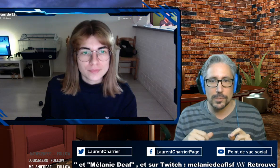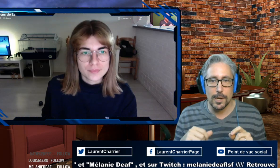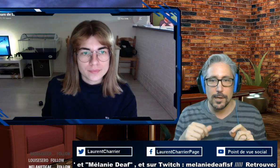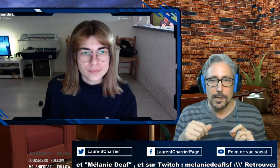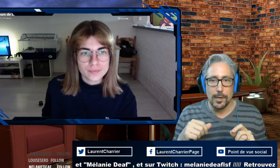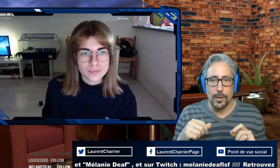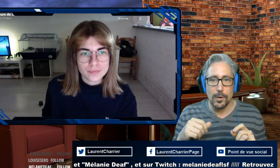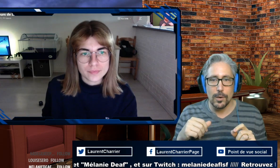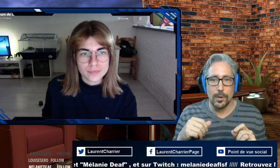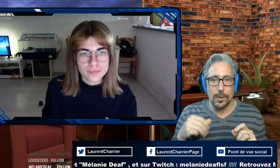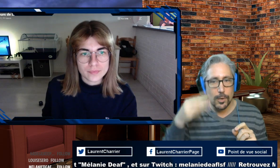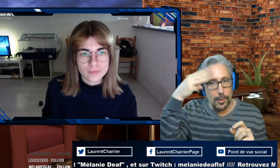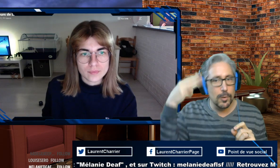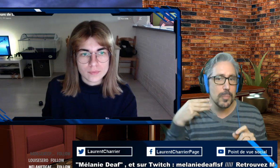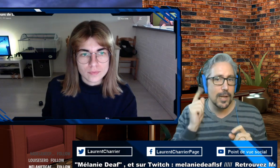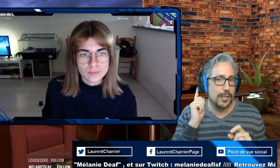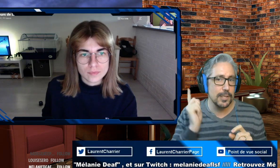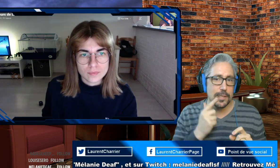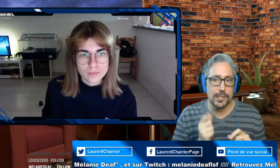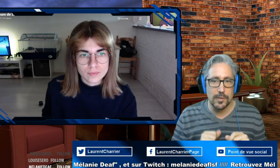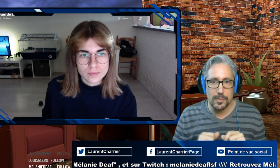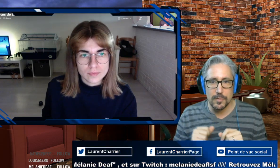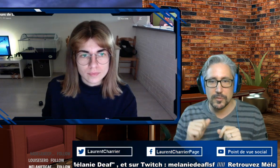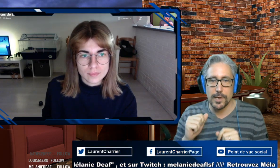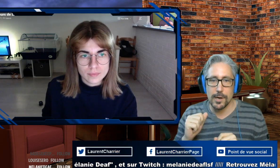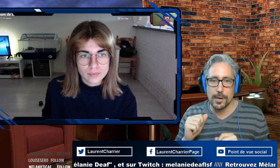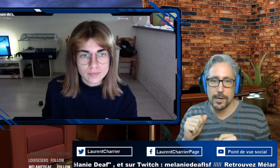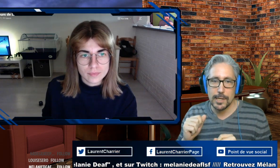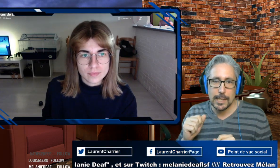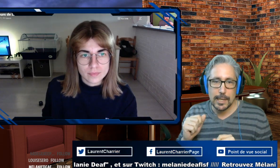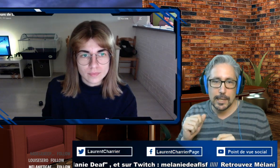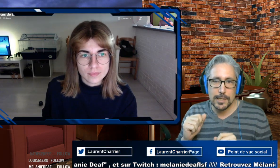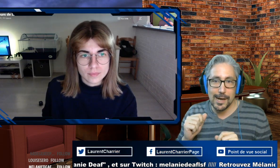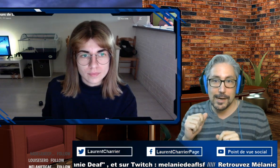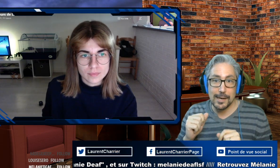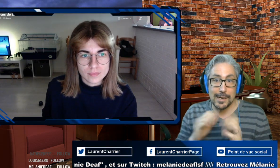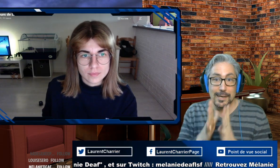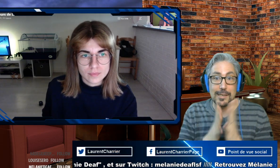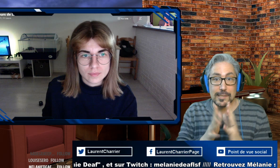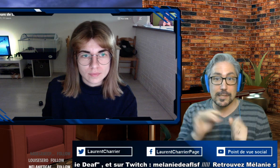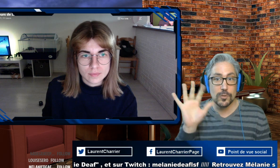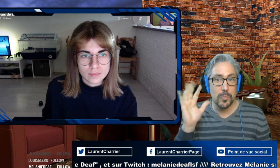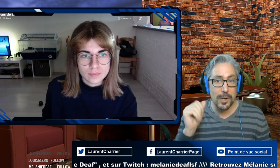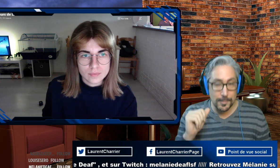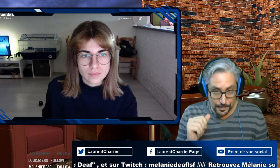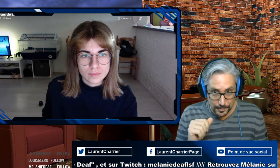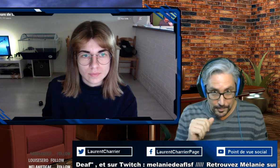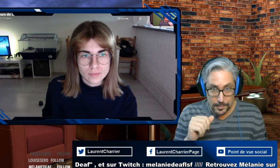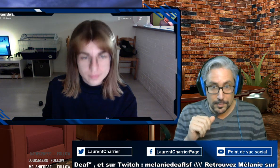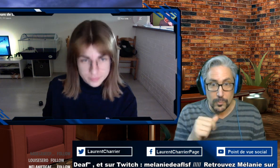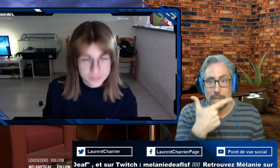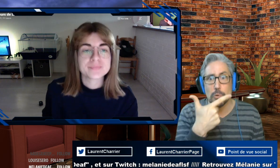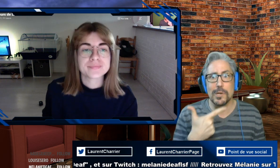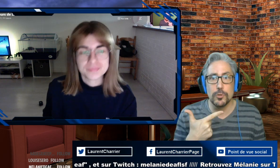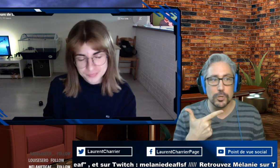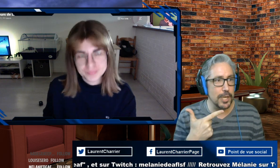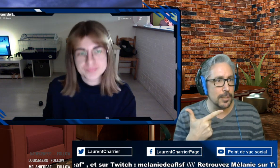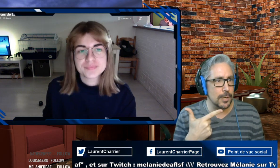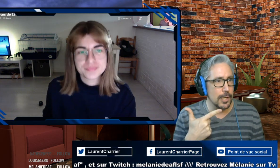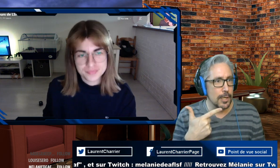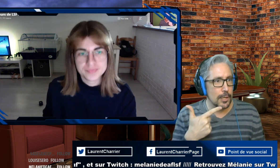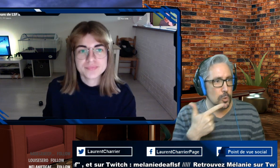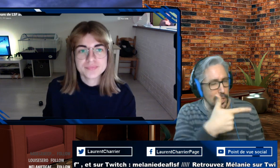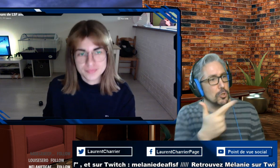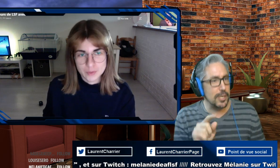Mélanie. Donc il y a Mélanie Diff, il y a Signe Demain. Donc les deux